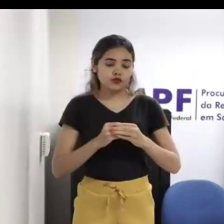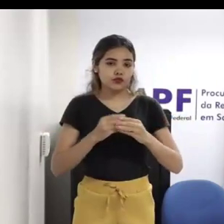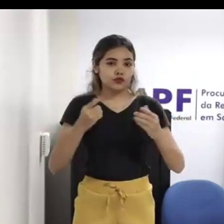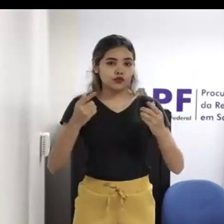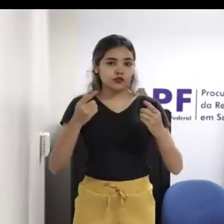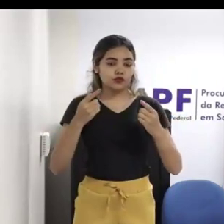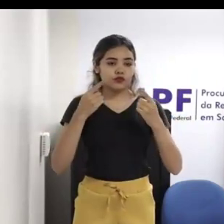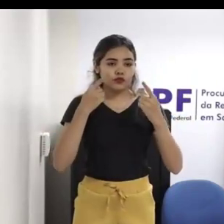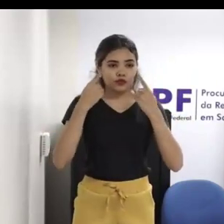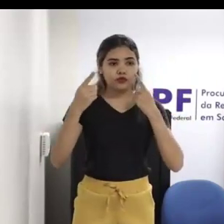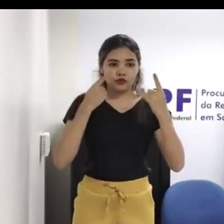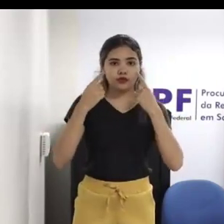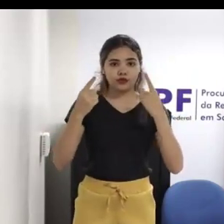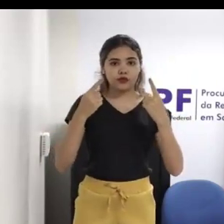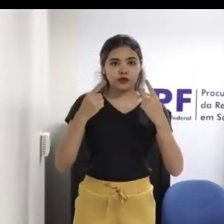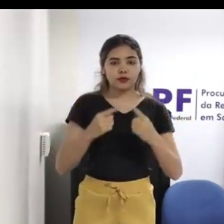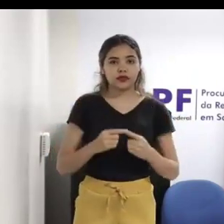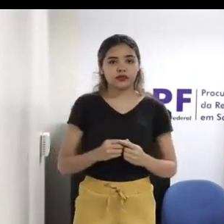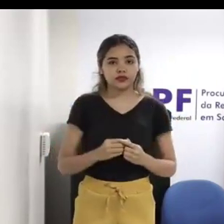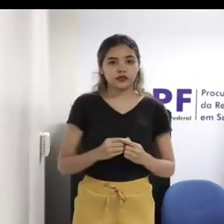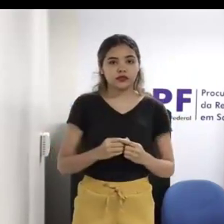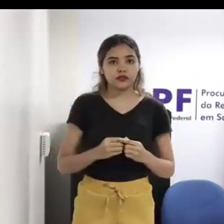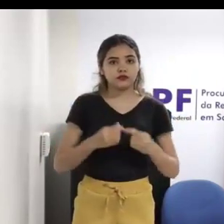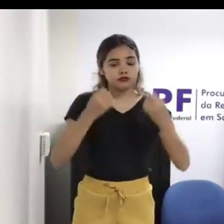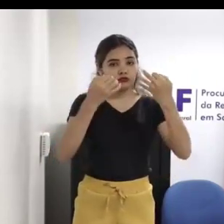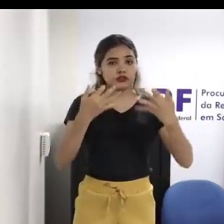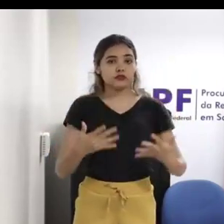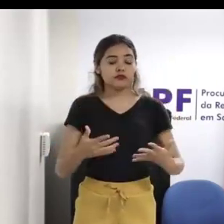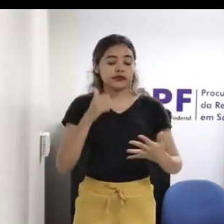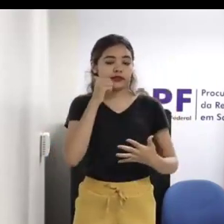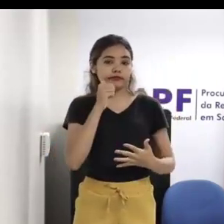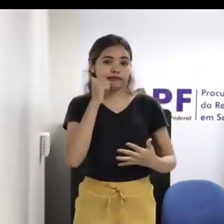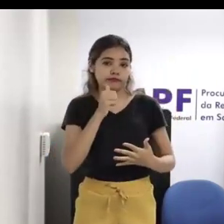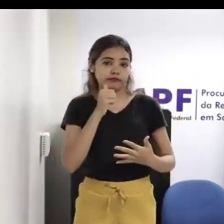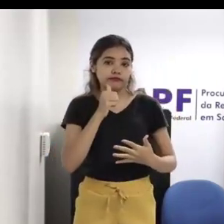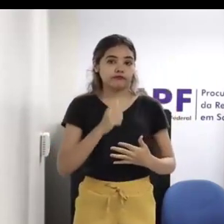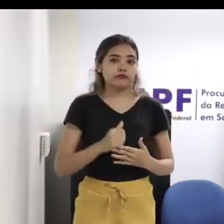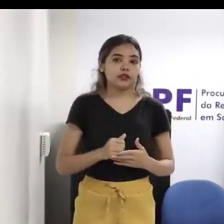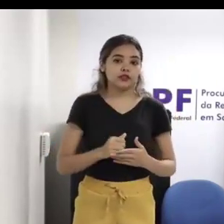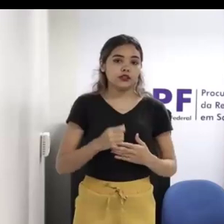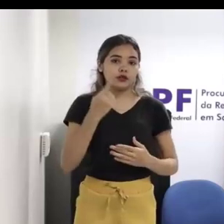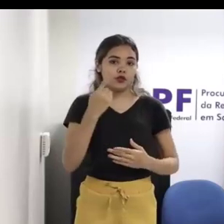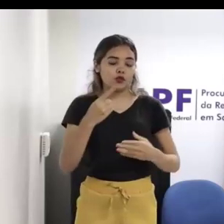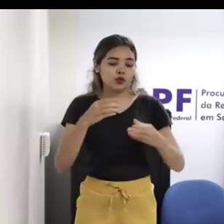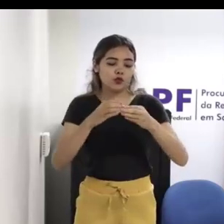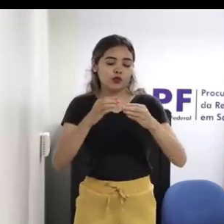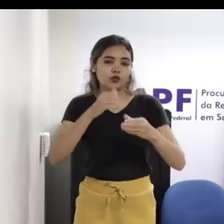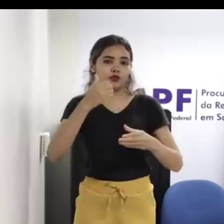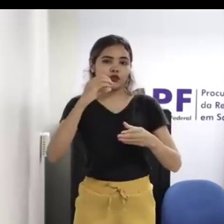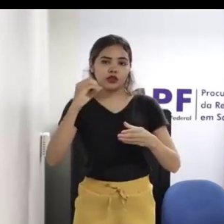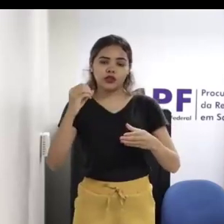meninas em todo mundo foi vítima de abuso sexual antes de completar 18 anos no